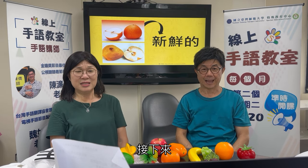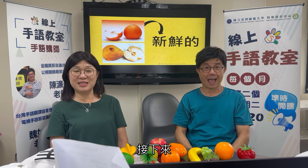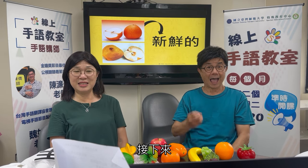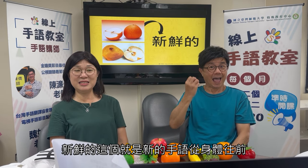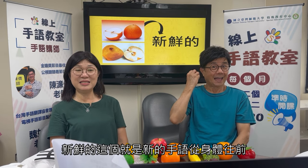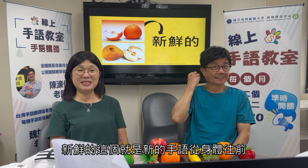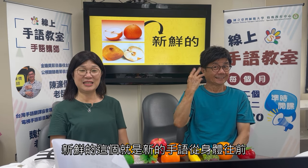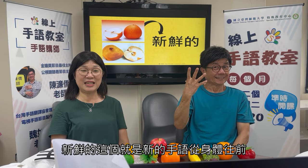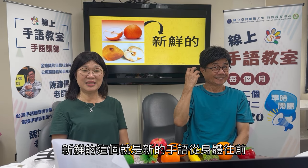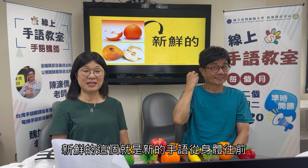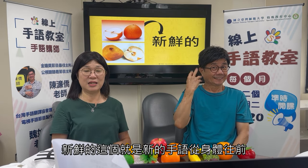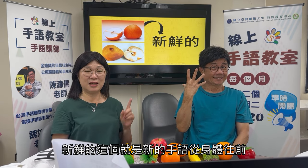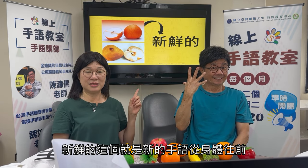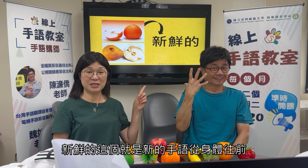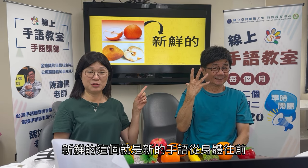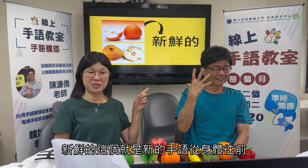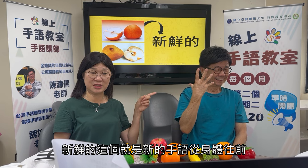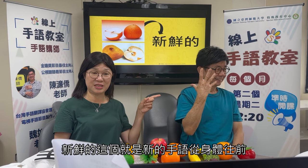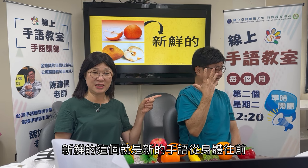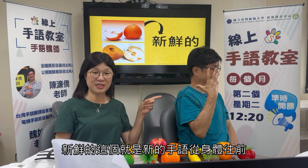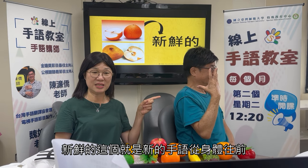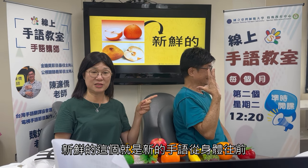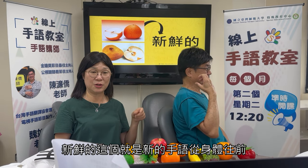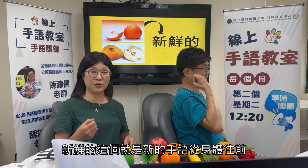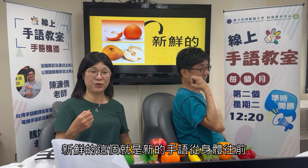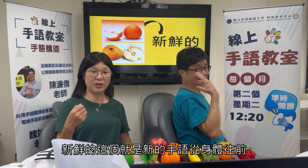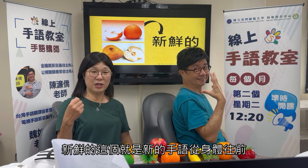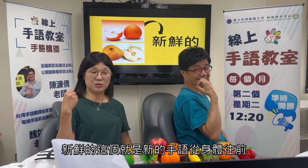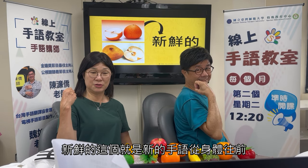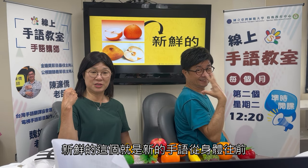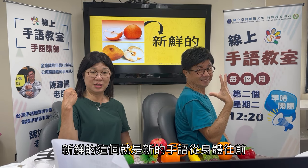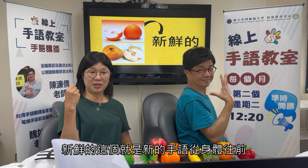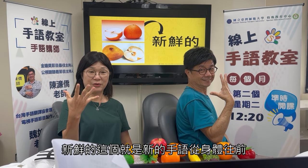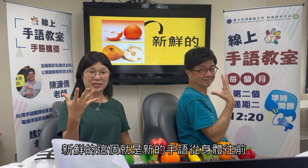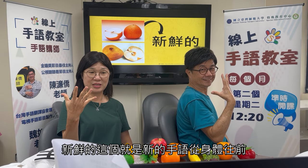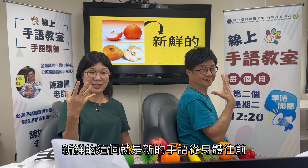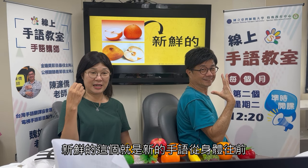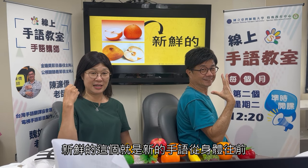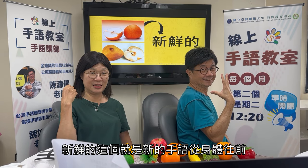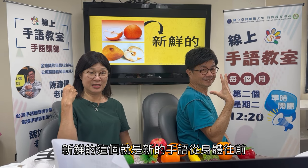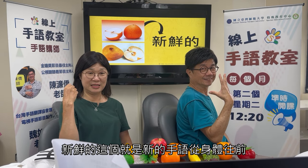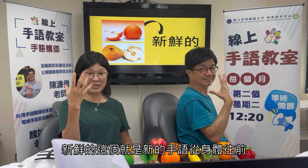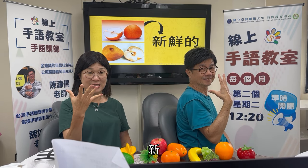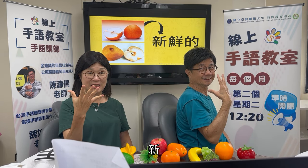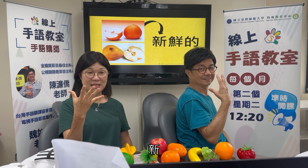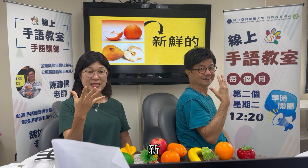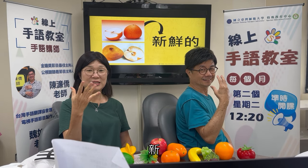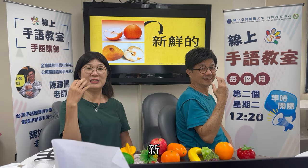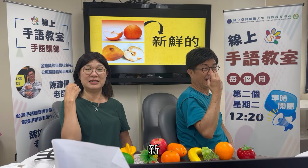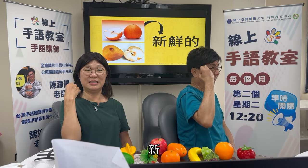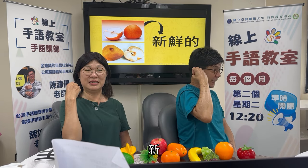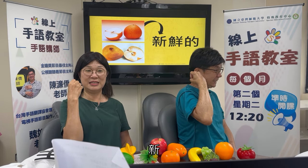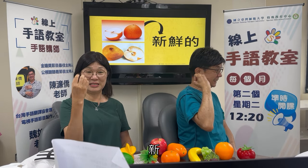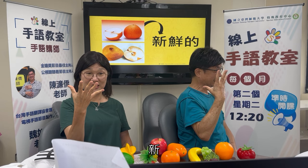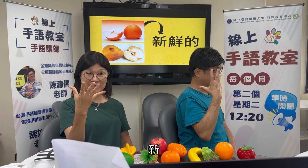新鲜的，这个就是新的手语，从身体往前，新，新